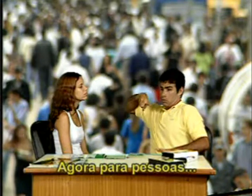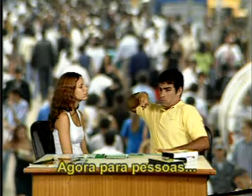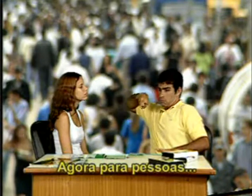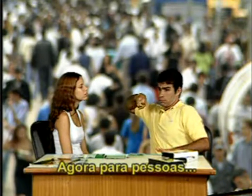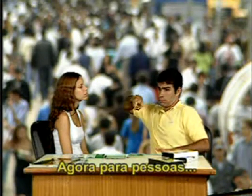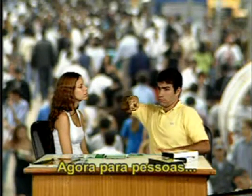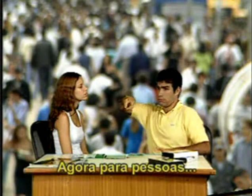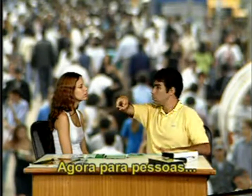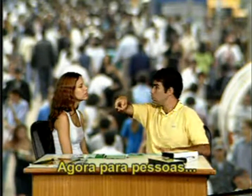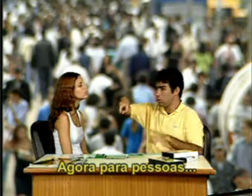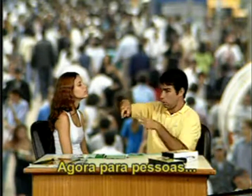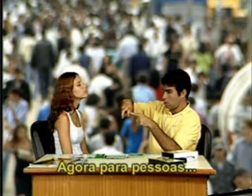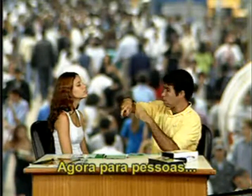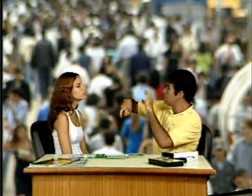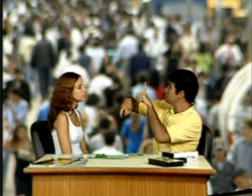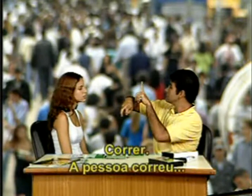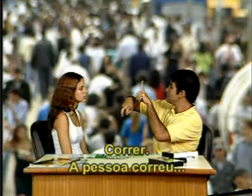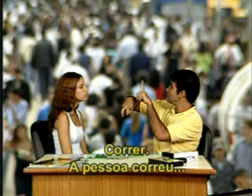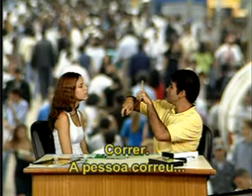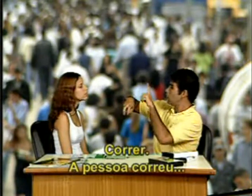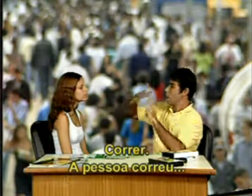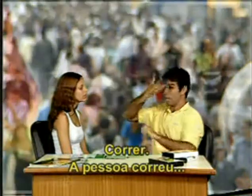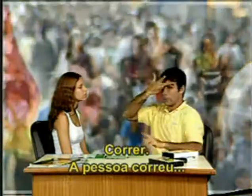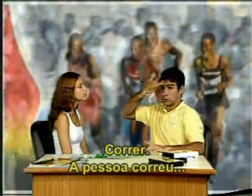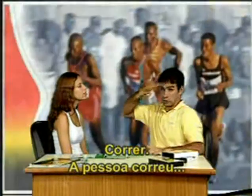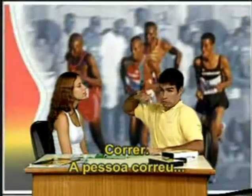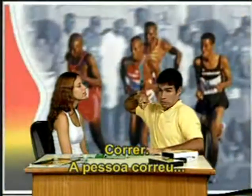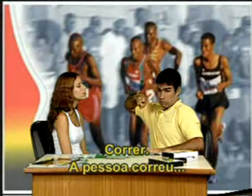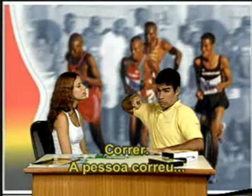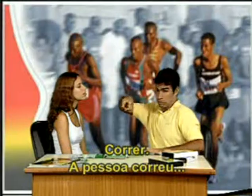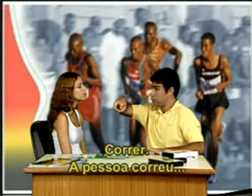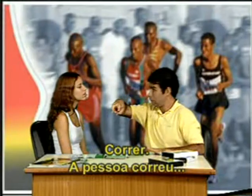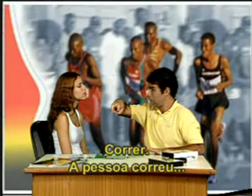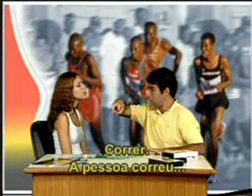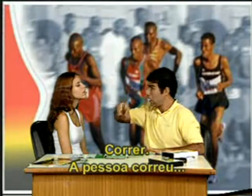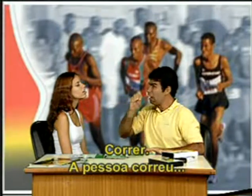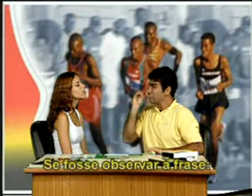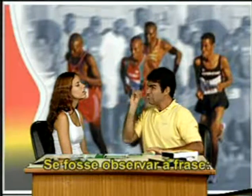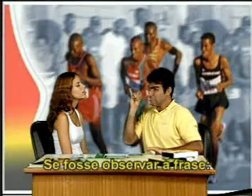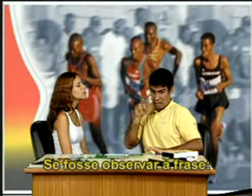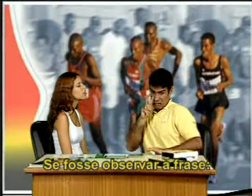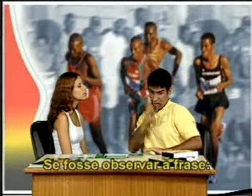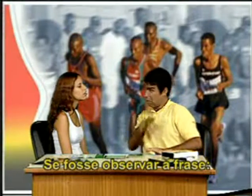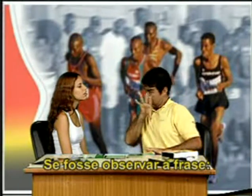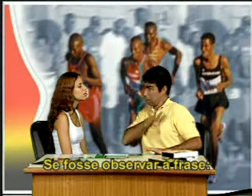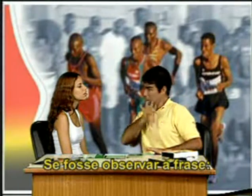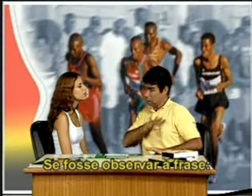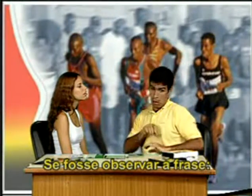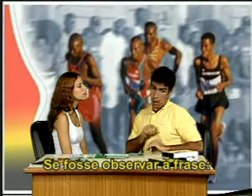Agora, para pessoas. Correr. A pessoa correu. Se fosse observar a